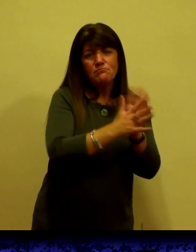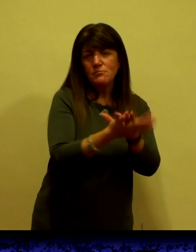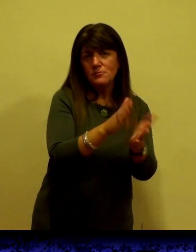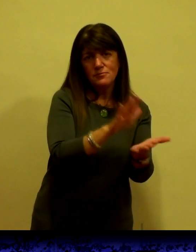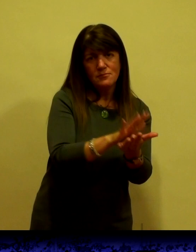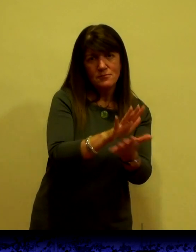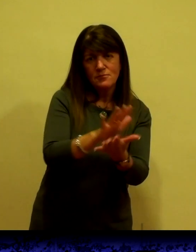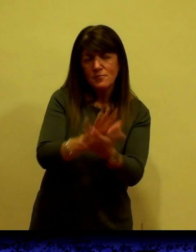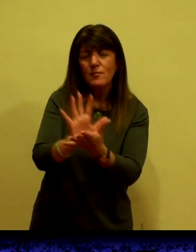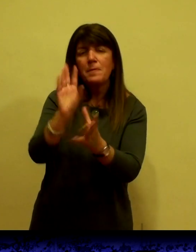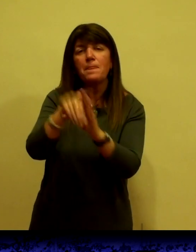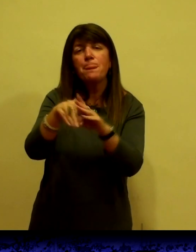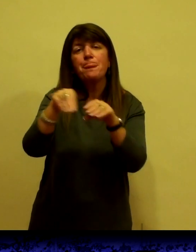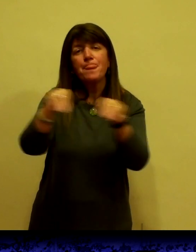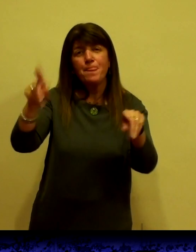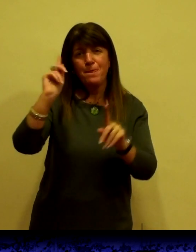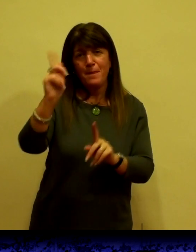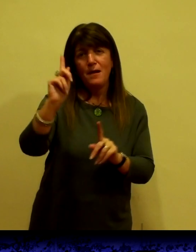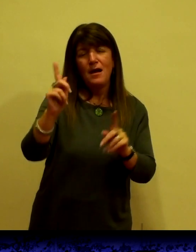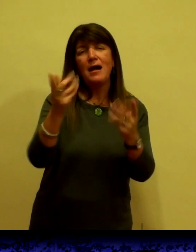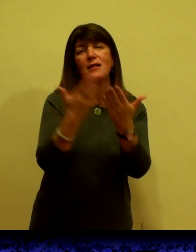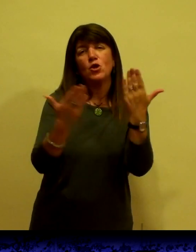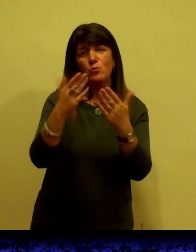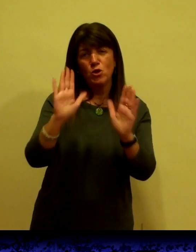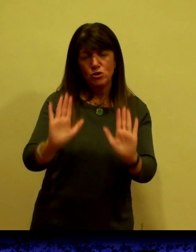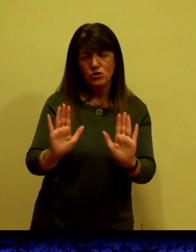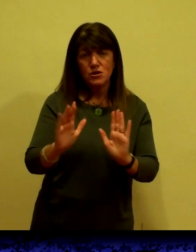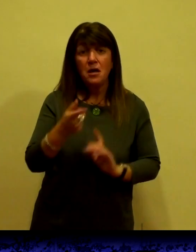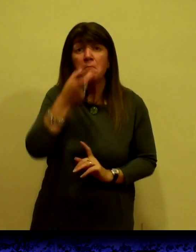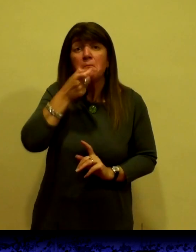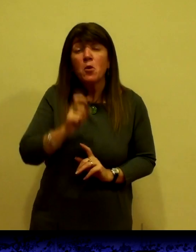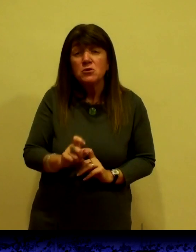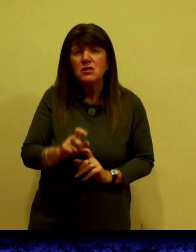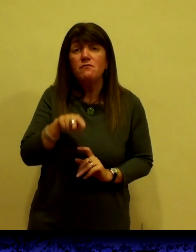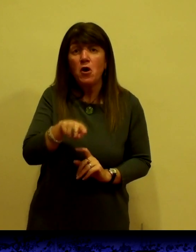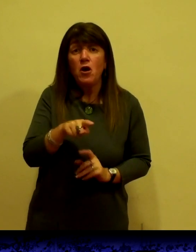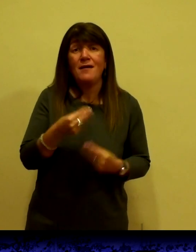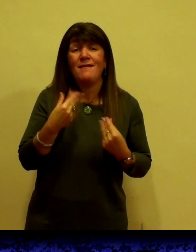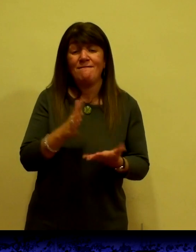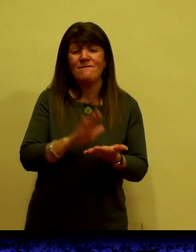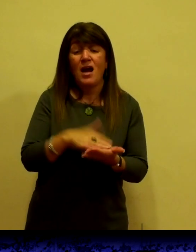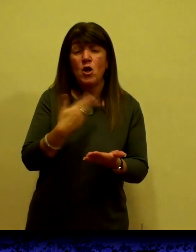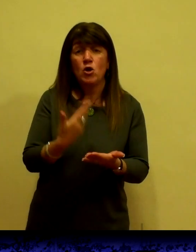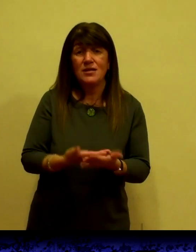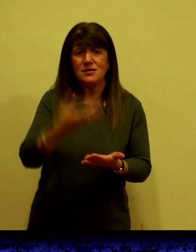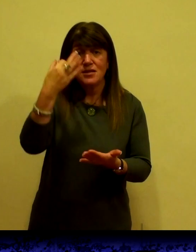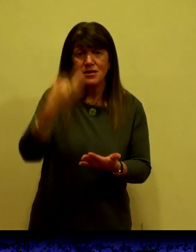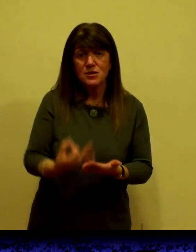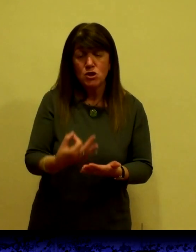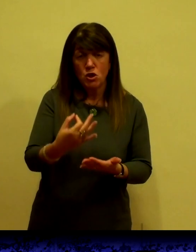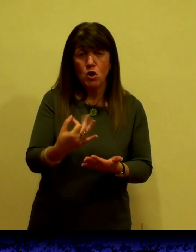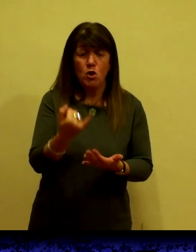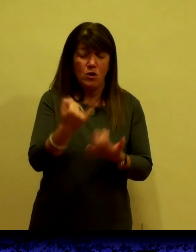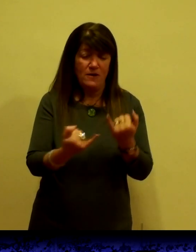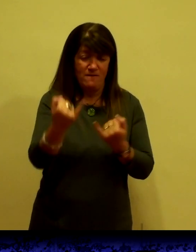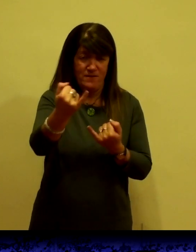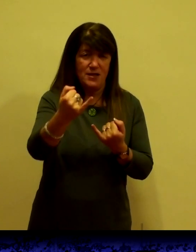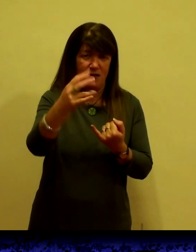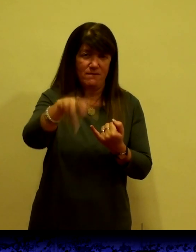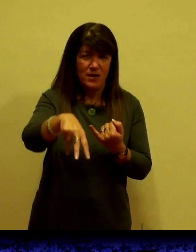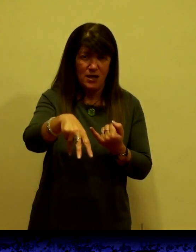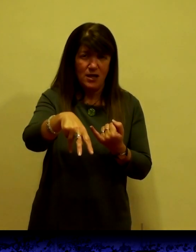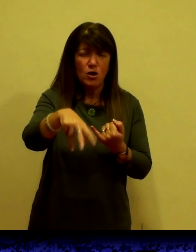Museo di Antropologia. Questo per un fine appunto di valorizzazione, come dicevamo all'inizio, ma anche per un fine